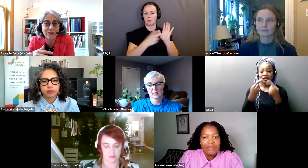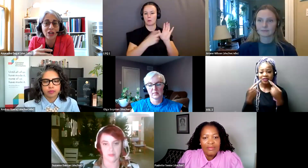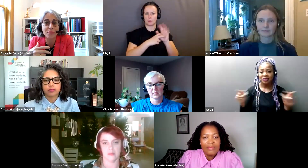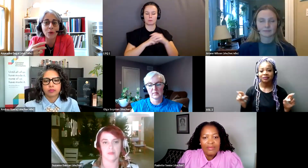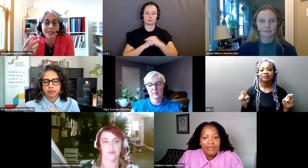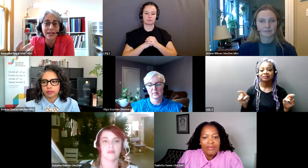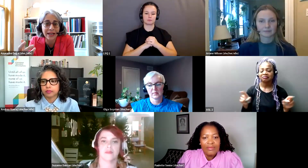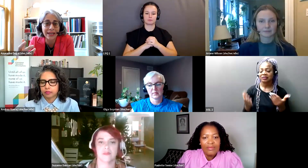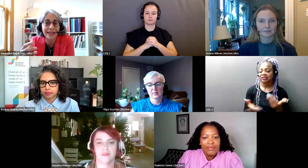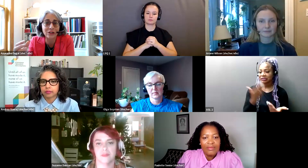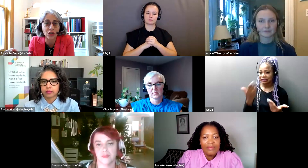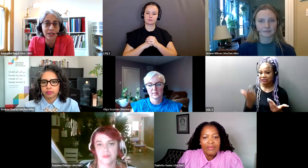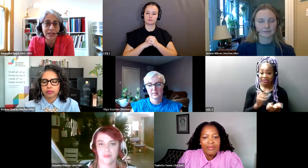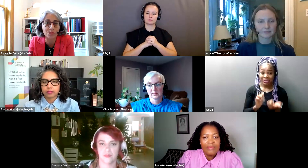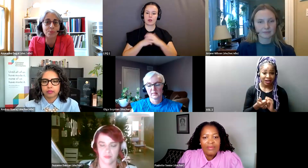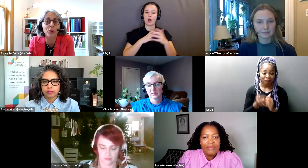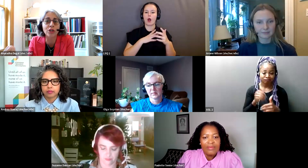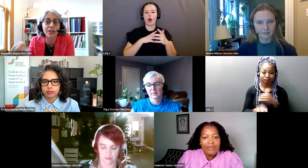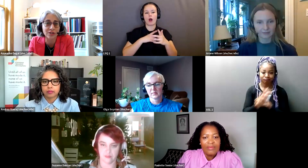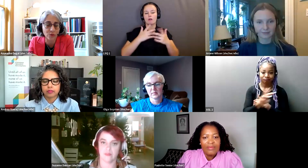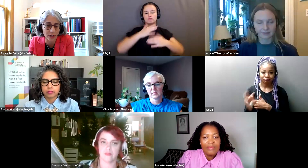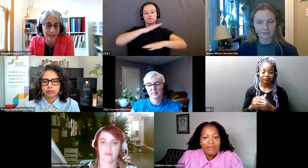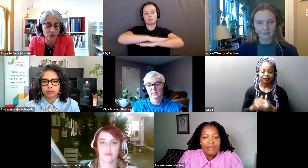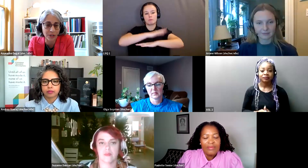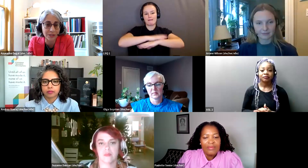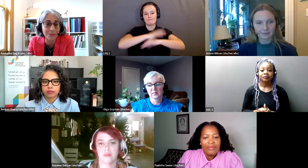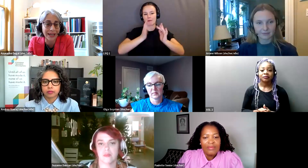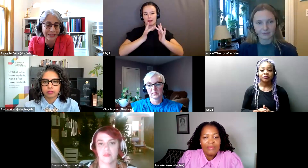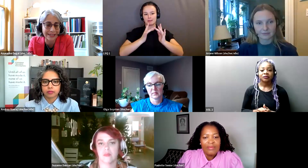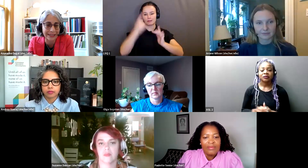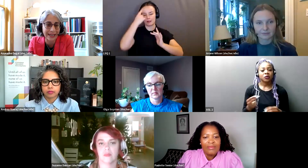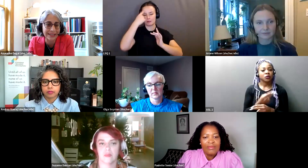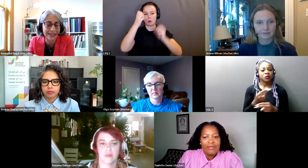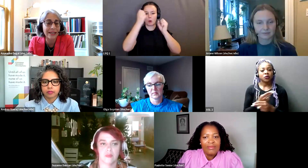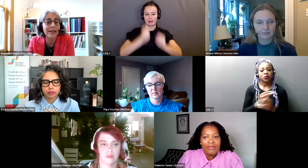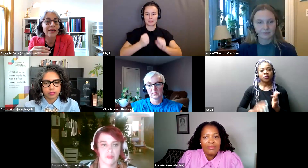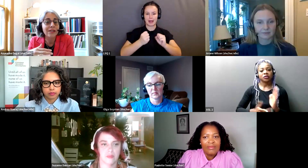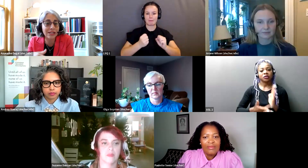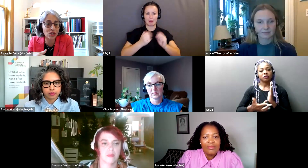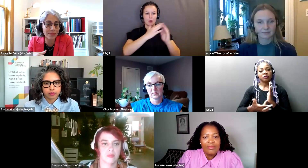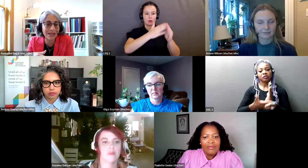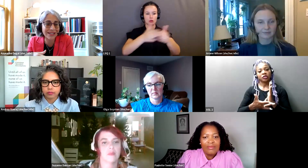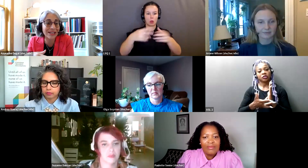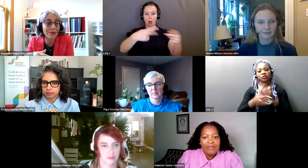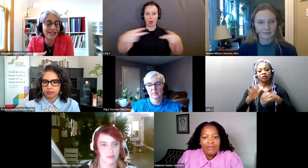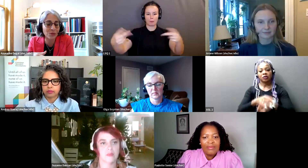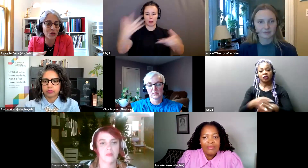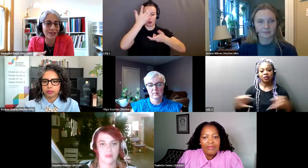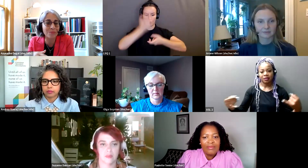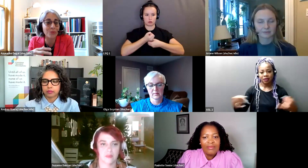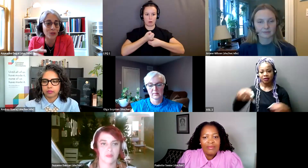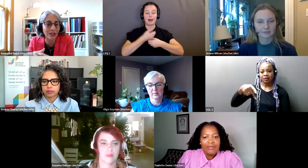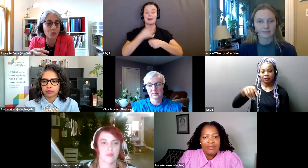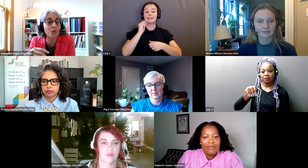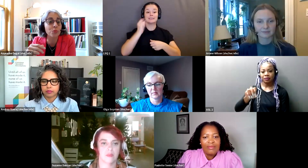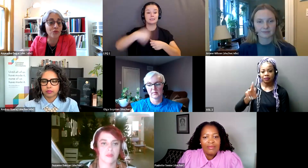utilisons en effet un portail électronique pour recevoir les demandes par Internet. Si jamais ce n'est pas